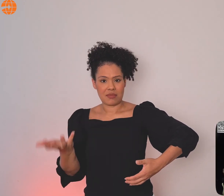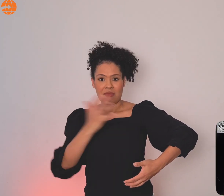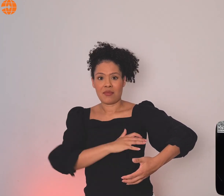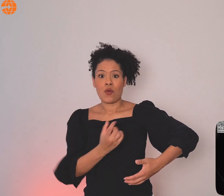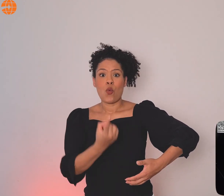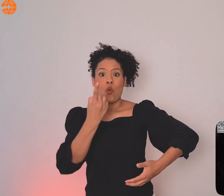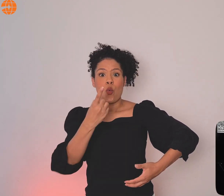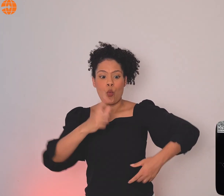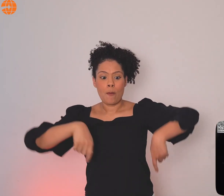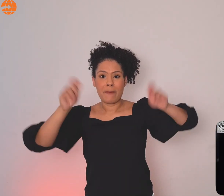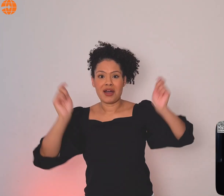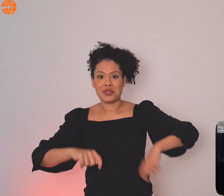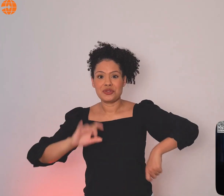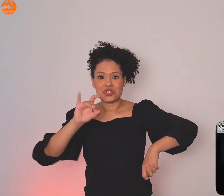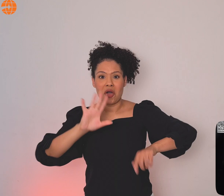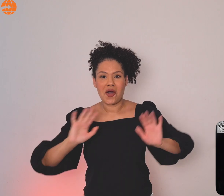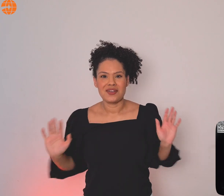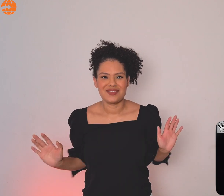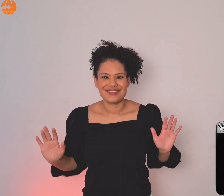Aquele pano faz tudo.